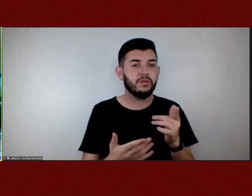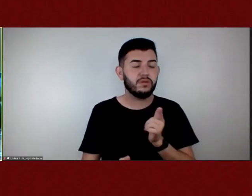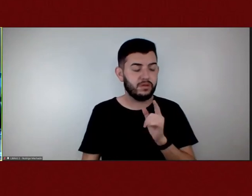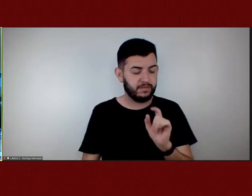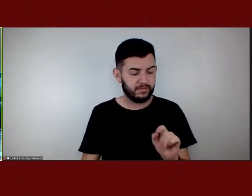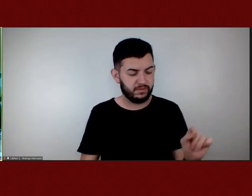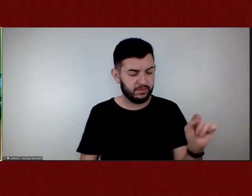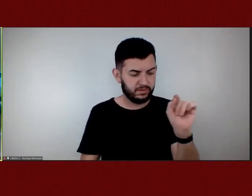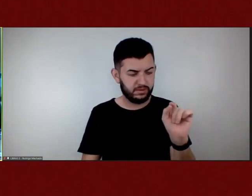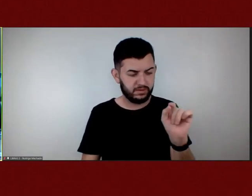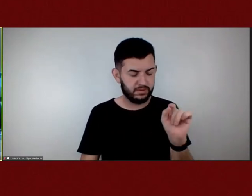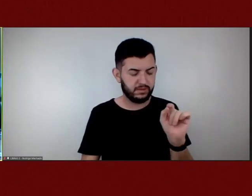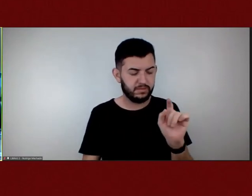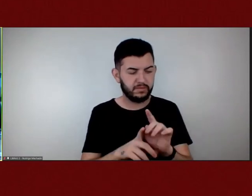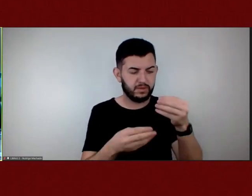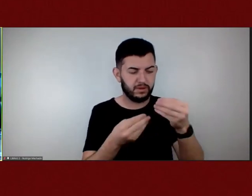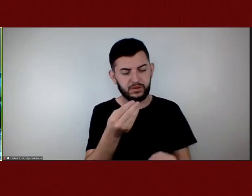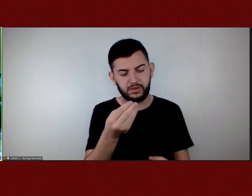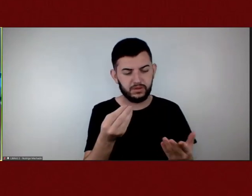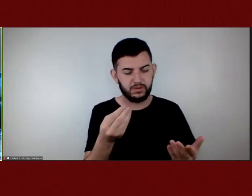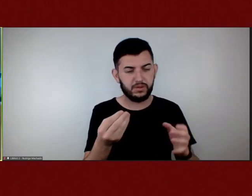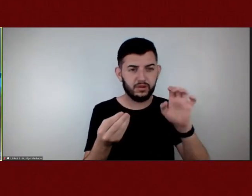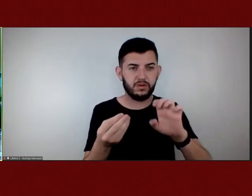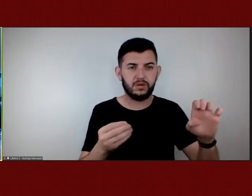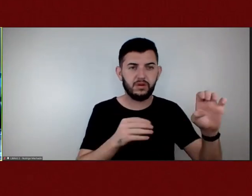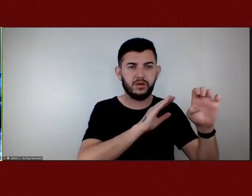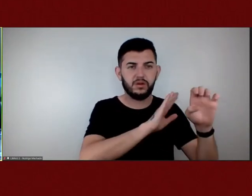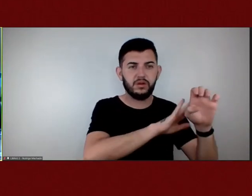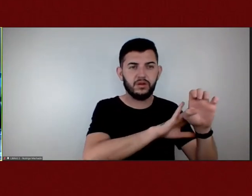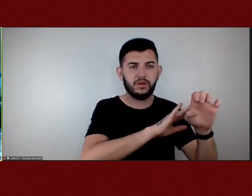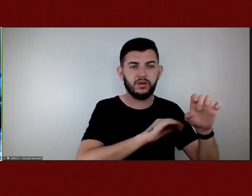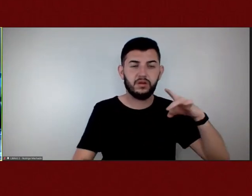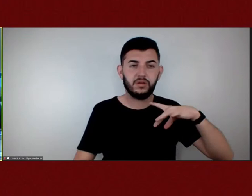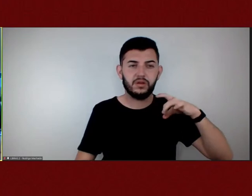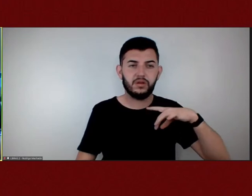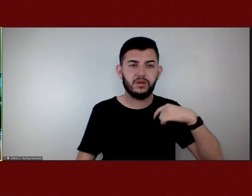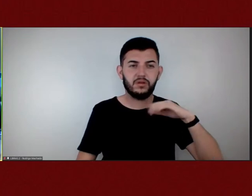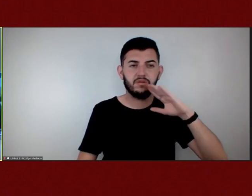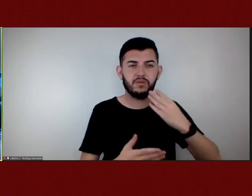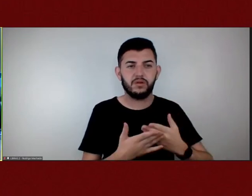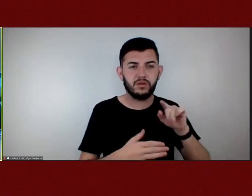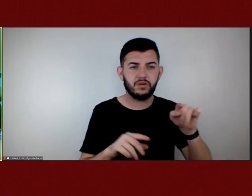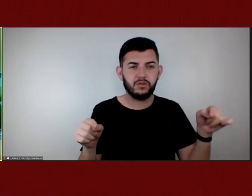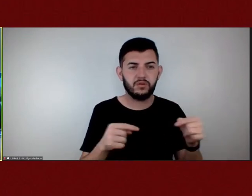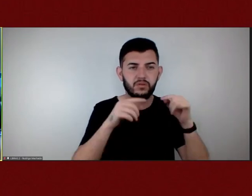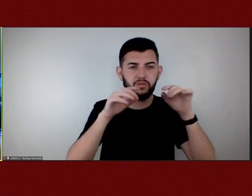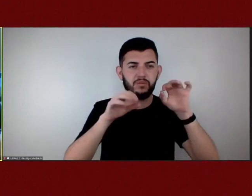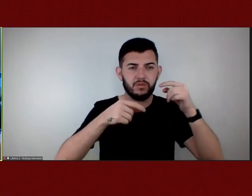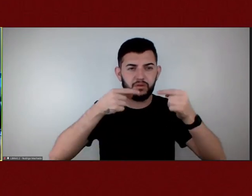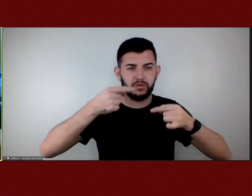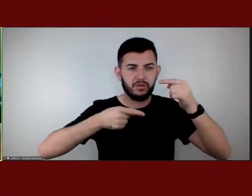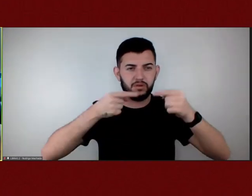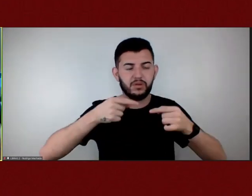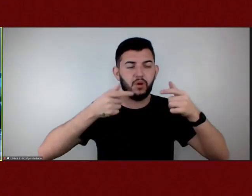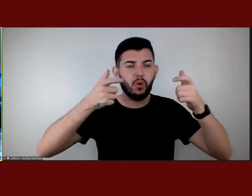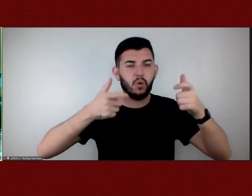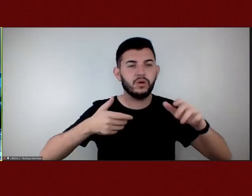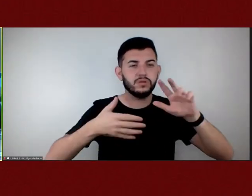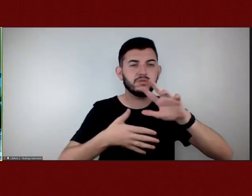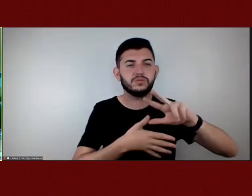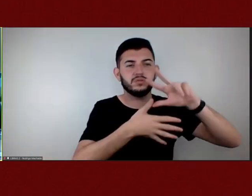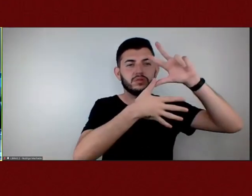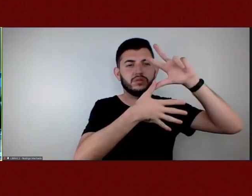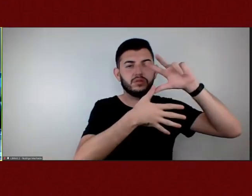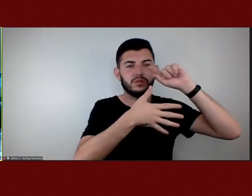esquerda chilena naquele então, e eu acho que isso se estende à discussão que pode acontecer em toda a América Latina. De acordo com Riquelme, na